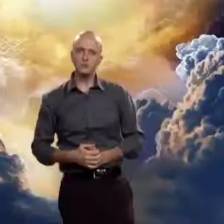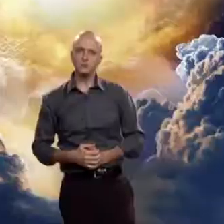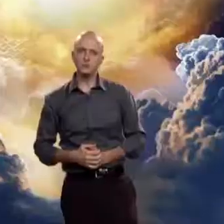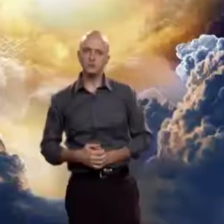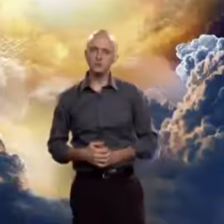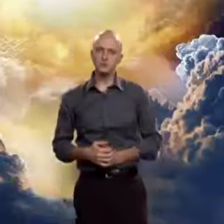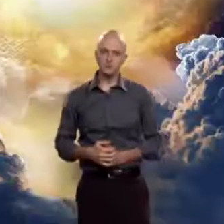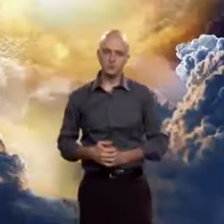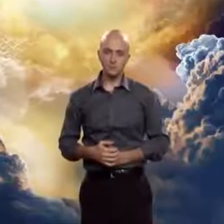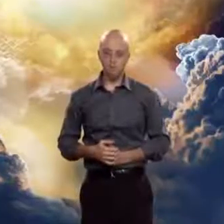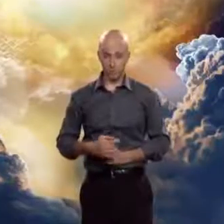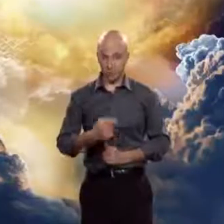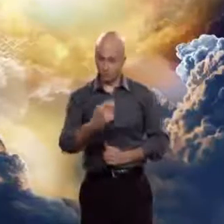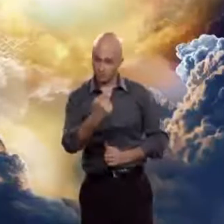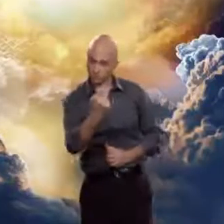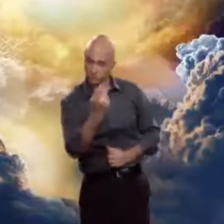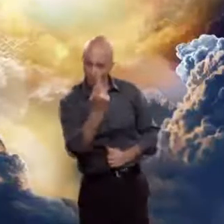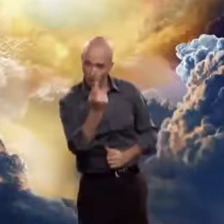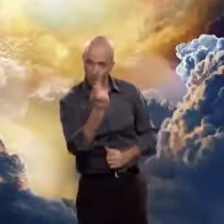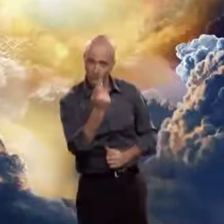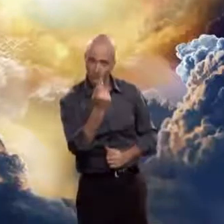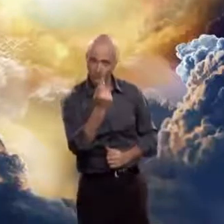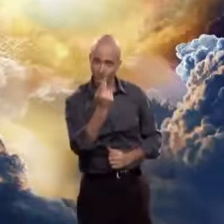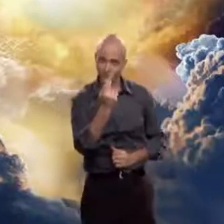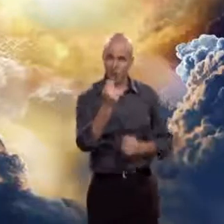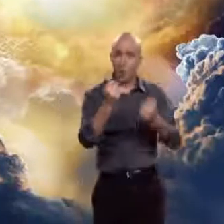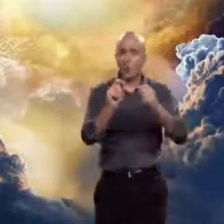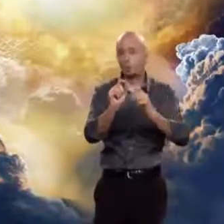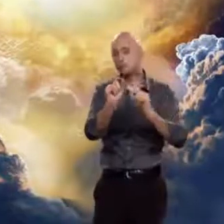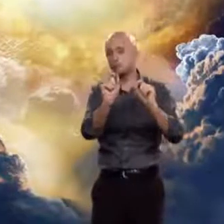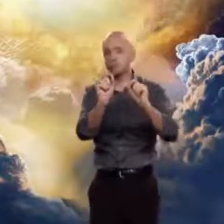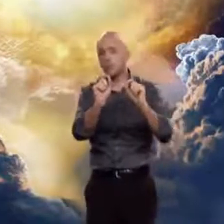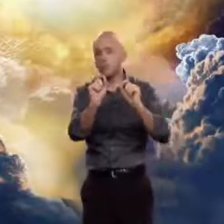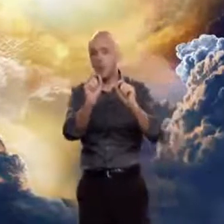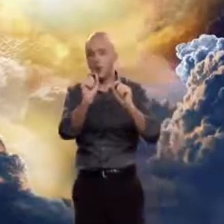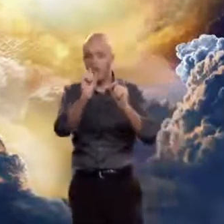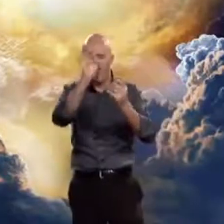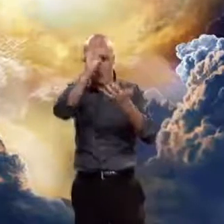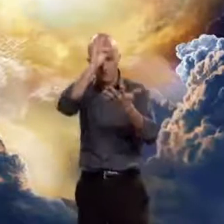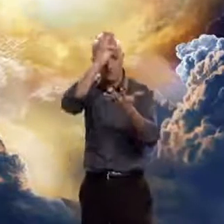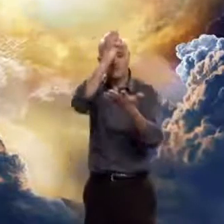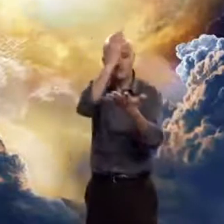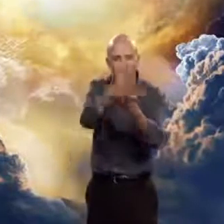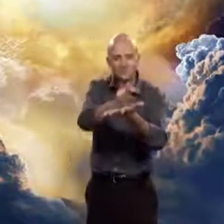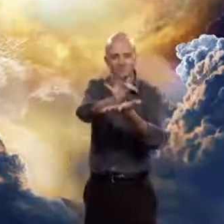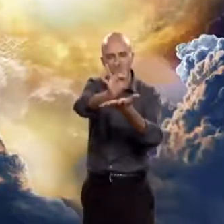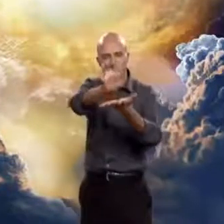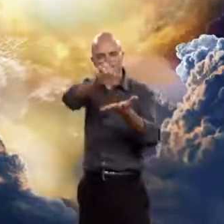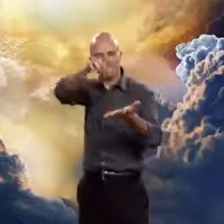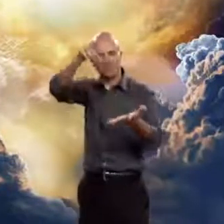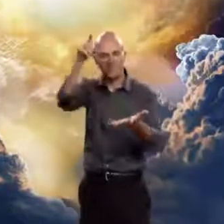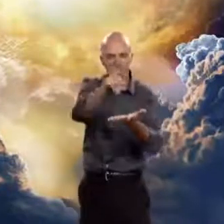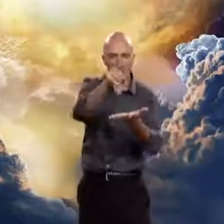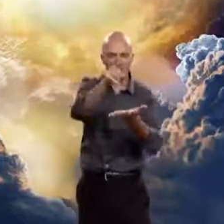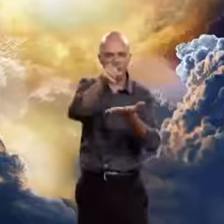responder por nós mesmos diante de Deus. Eruditos que pretendem possuir grande sabedoria ensinam que a palavra de